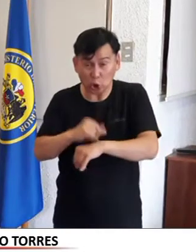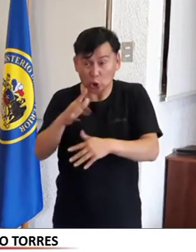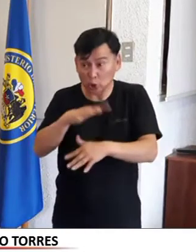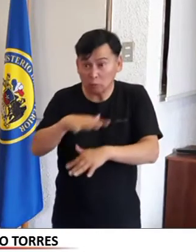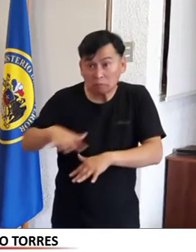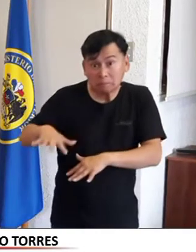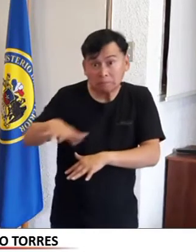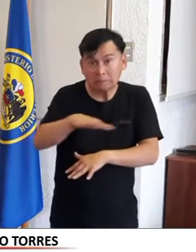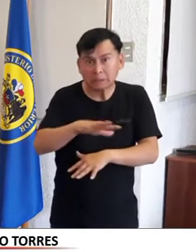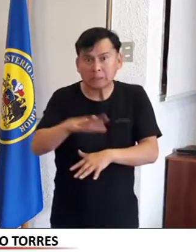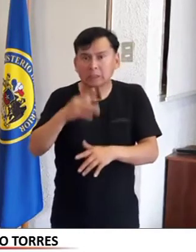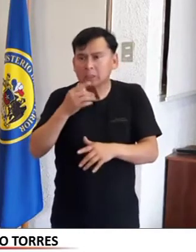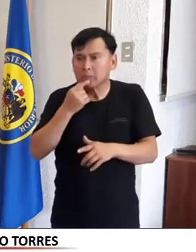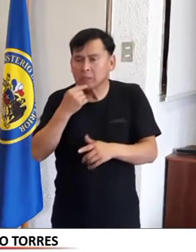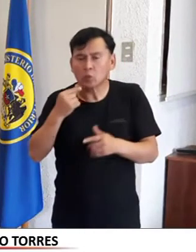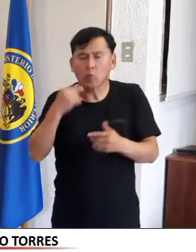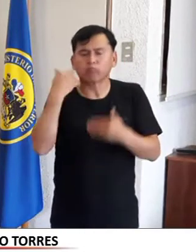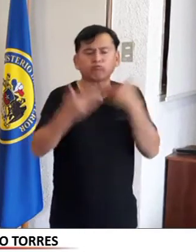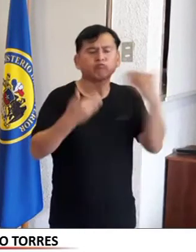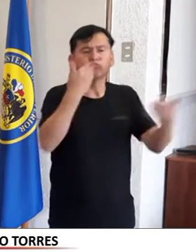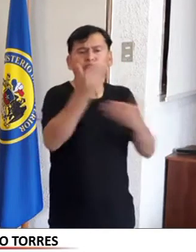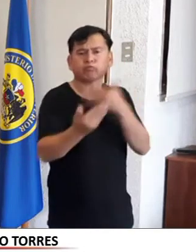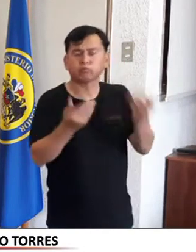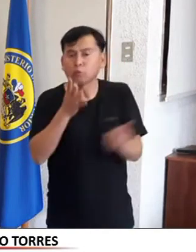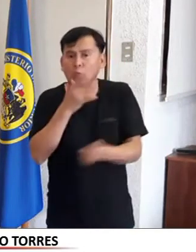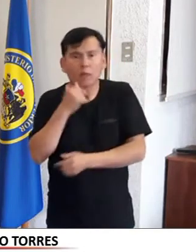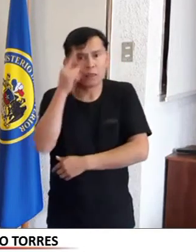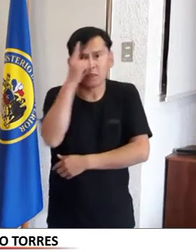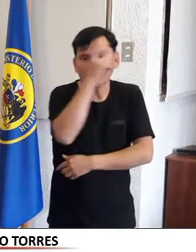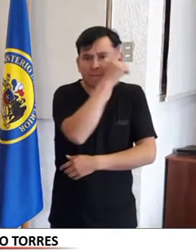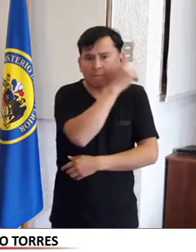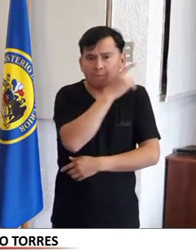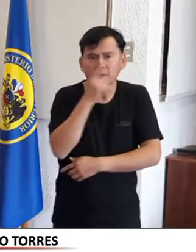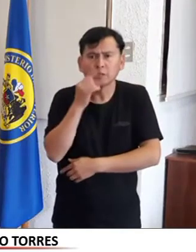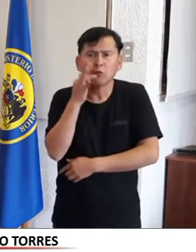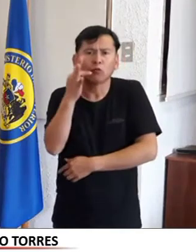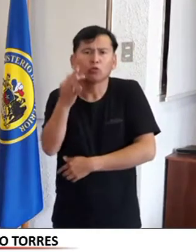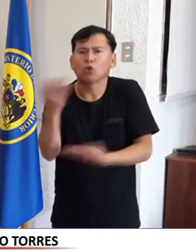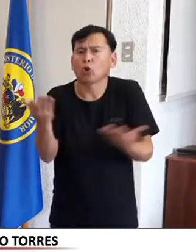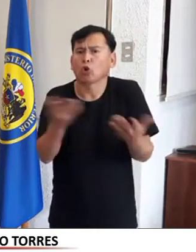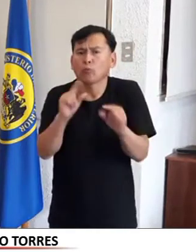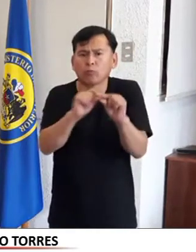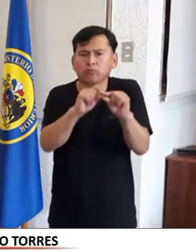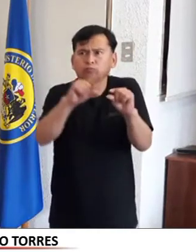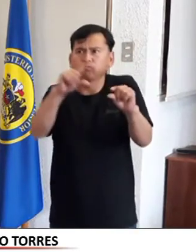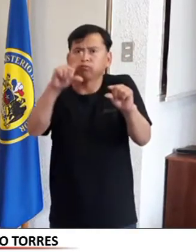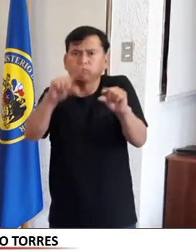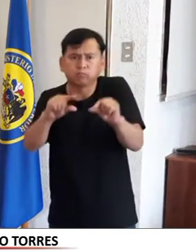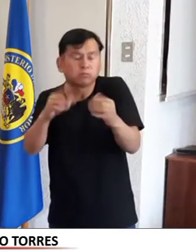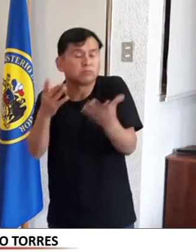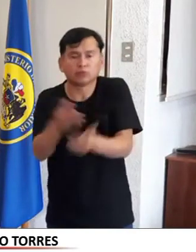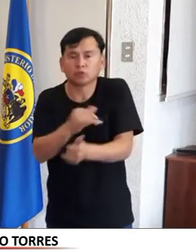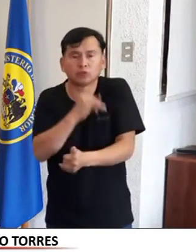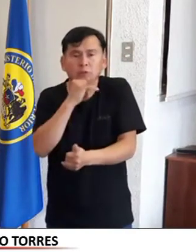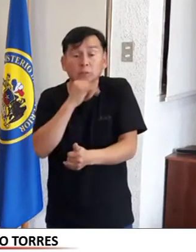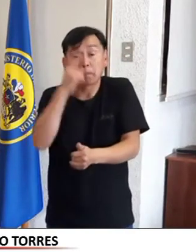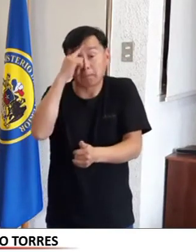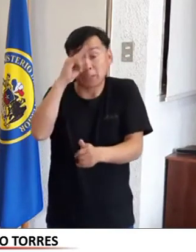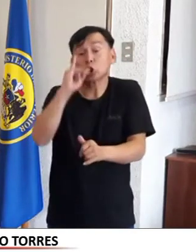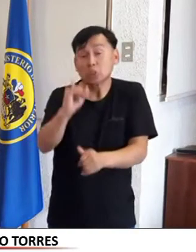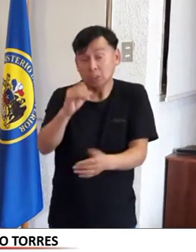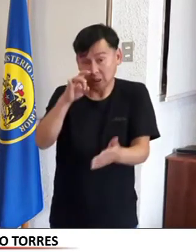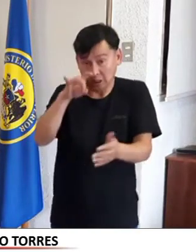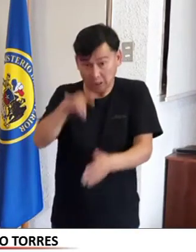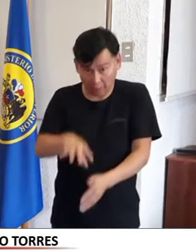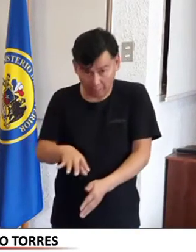tenemos transmisión comunitaria. Es muy difícil poder hacer una proyección sin ese dato. No obstante, lo que sí